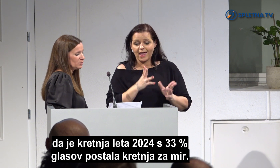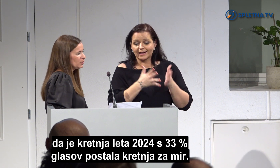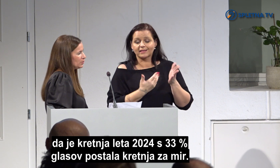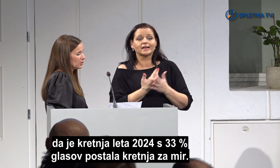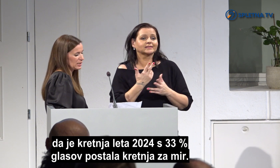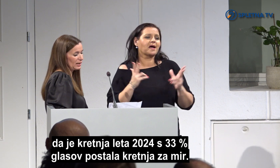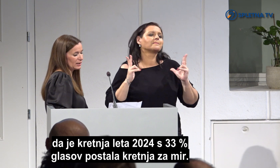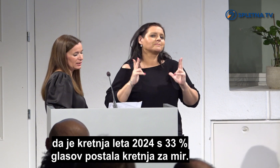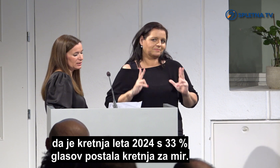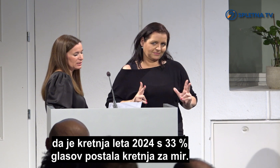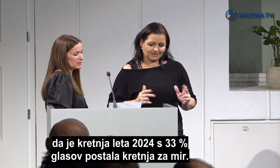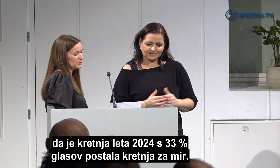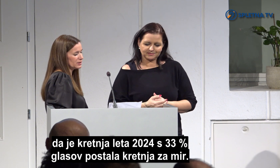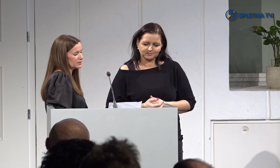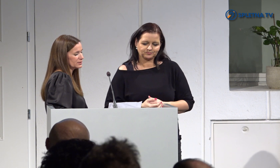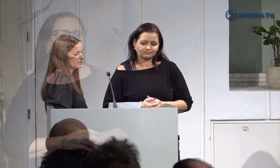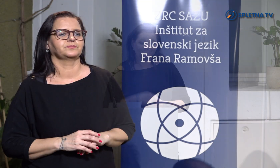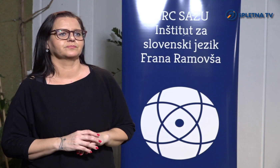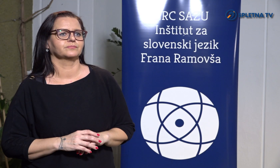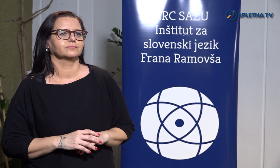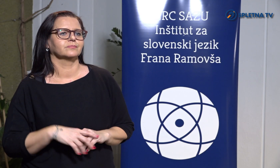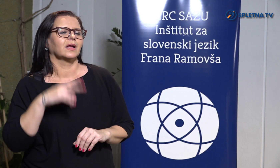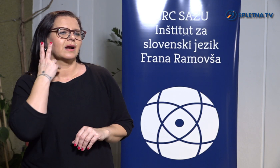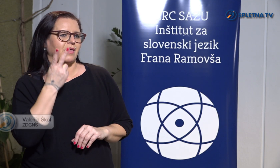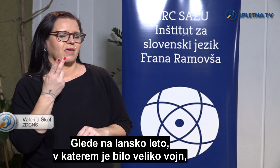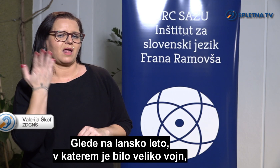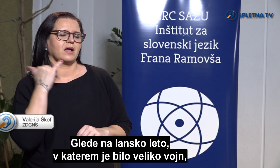glasov postala kretnja za mir.